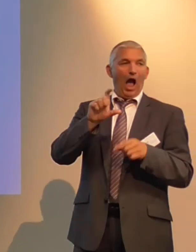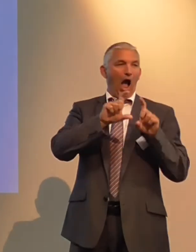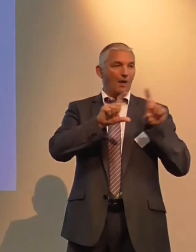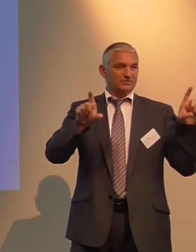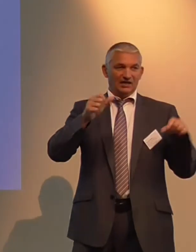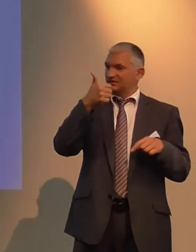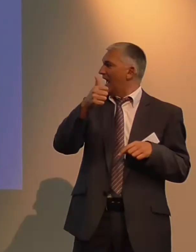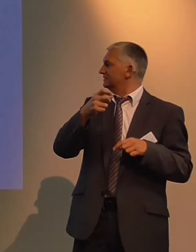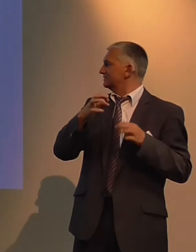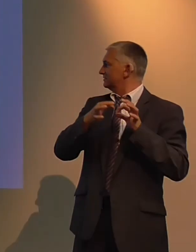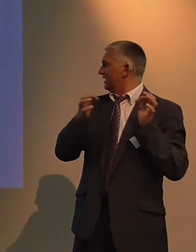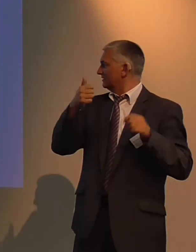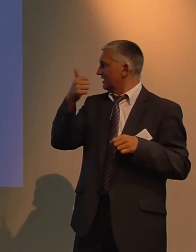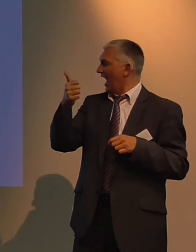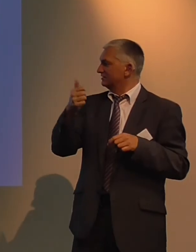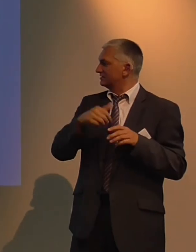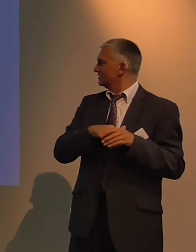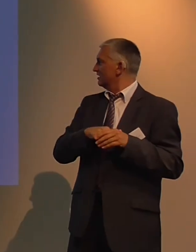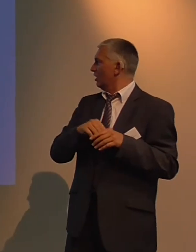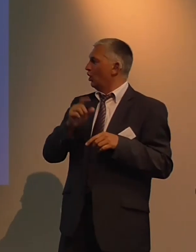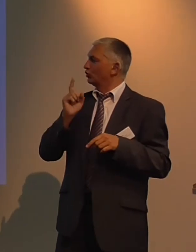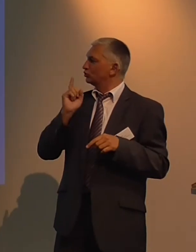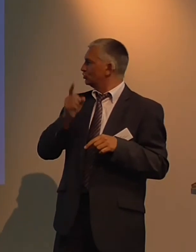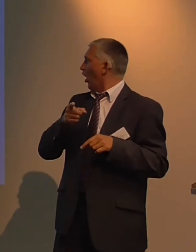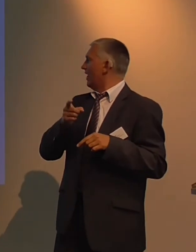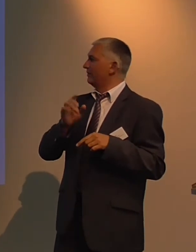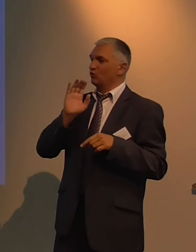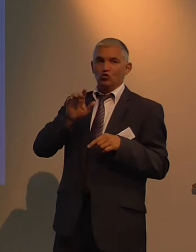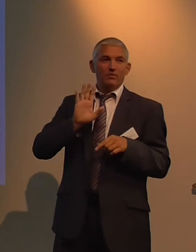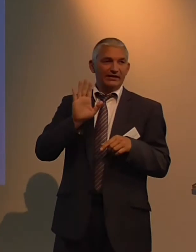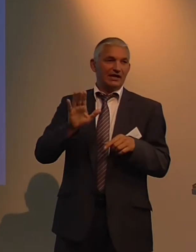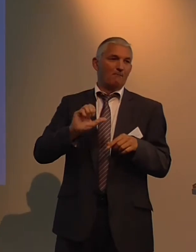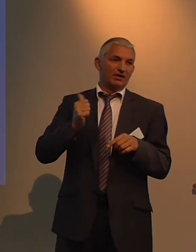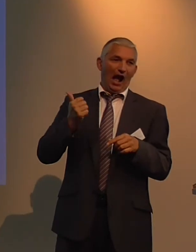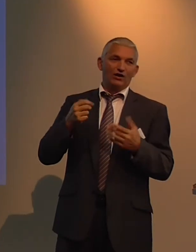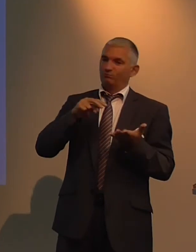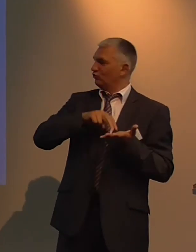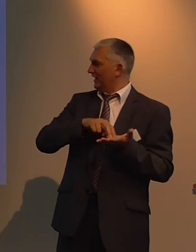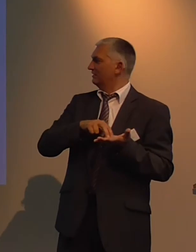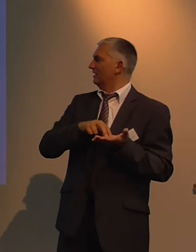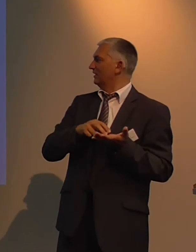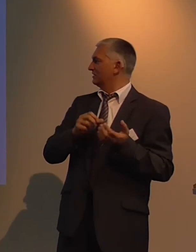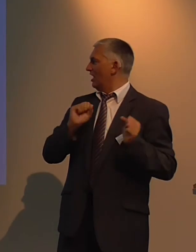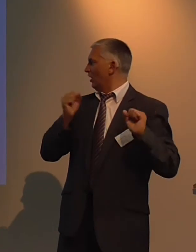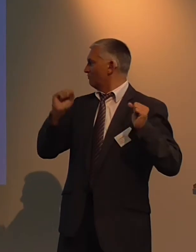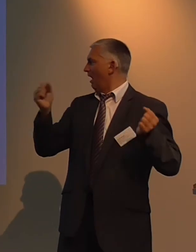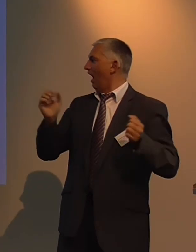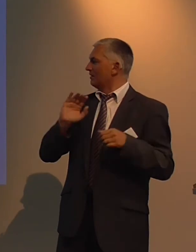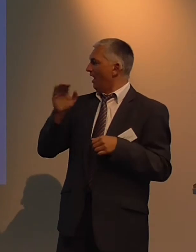Und es steht da, dass die Anbieter nach Absatz 1 Satz 1 über ihr bereits bestehendes Engagement hinaus im